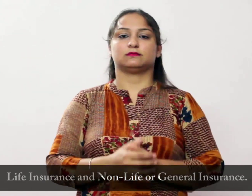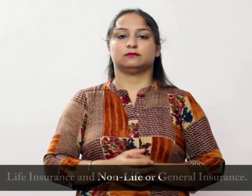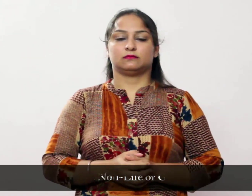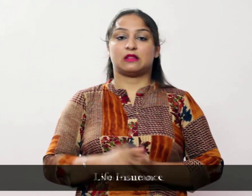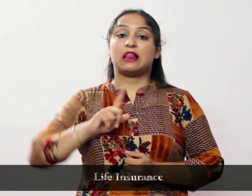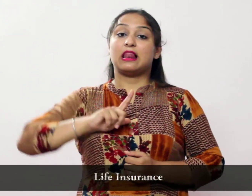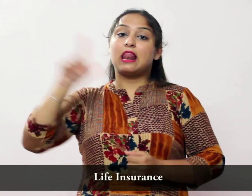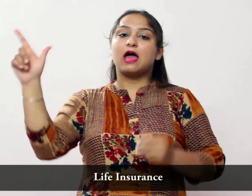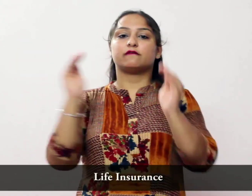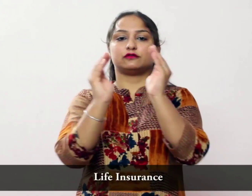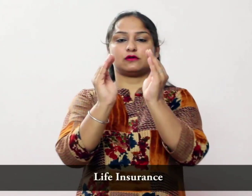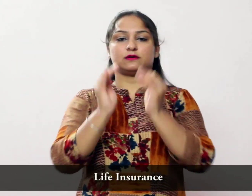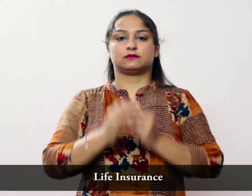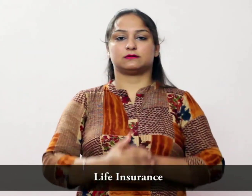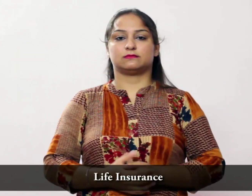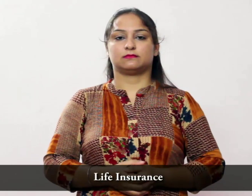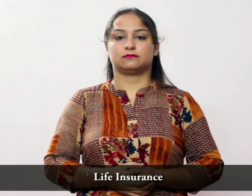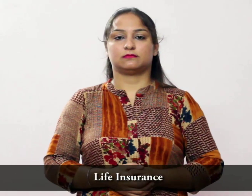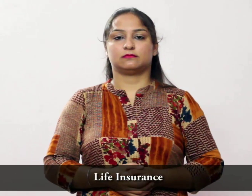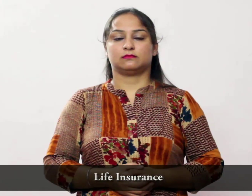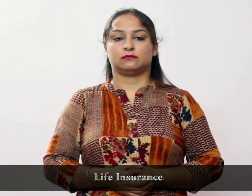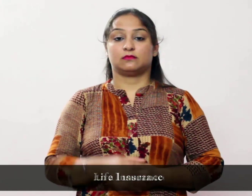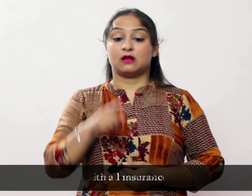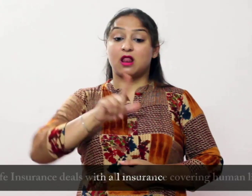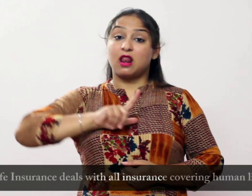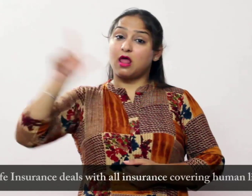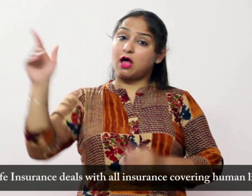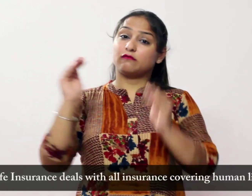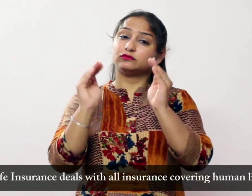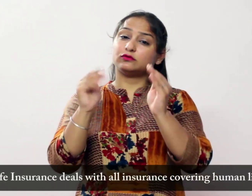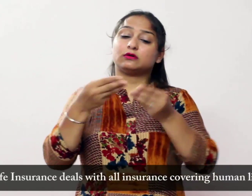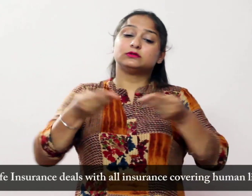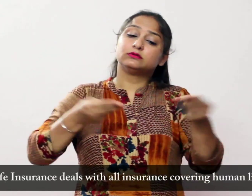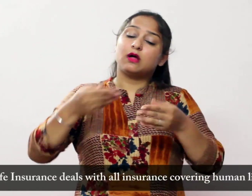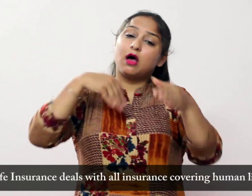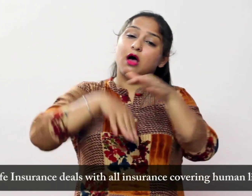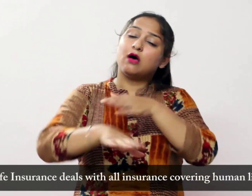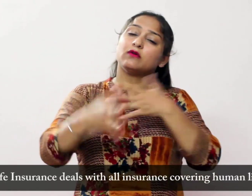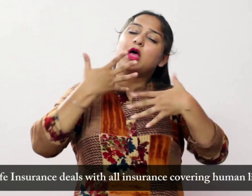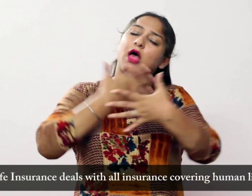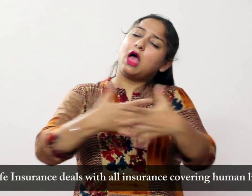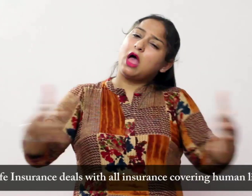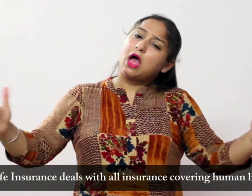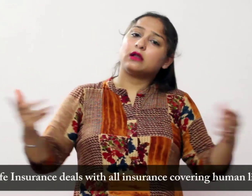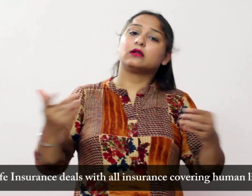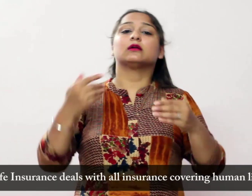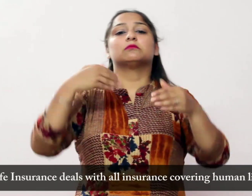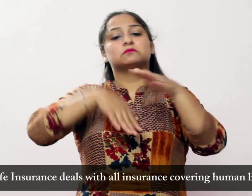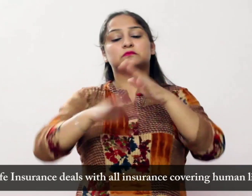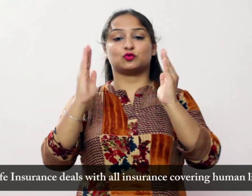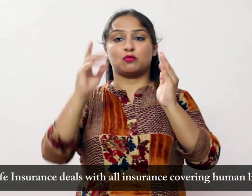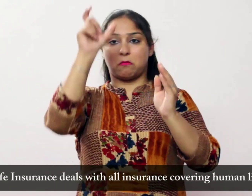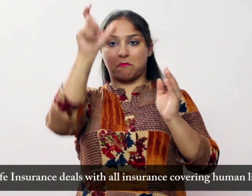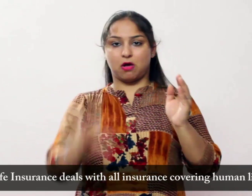जीवन बीमा। जीवन बीमा मानव जीवन को कवर करने वाले सभी बीमा से संबंधित